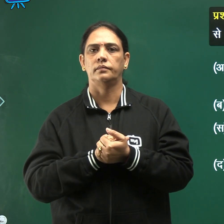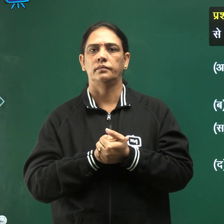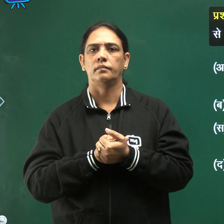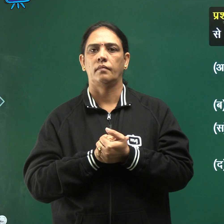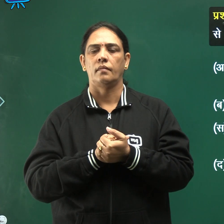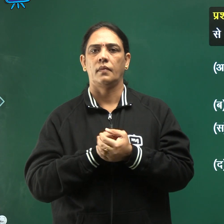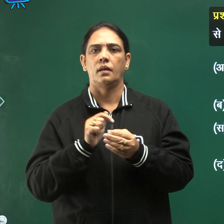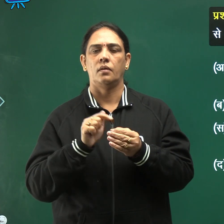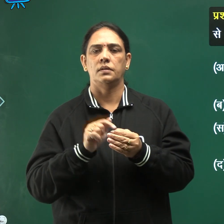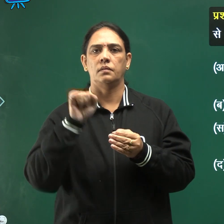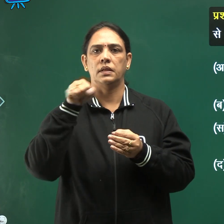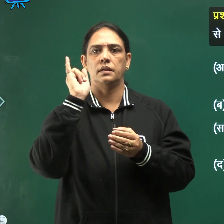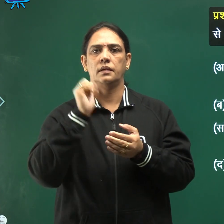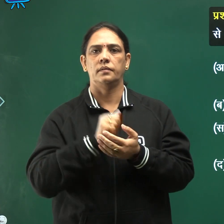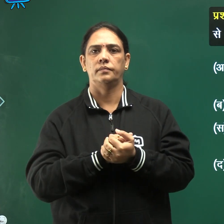प्रश्न नंबर 6,